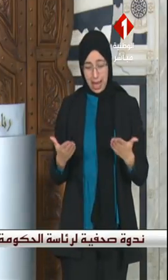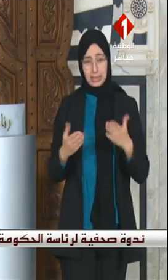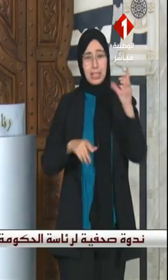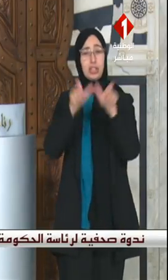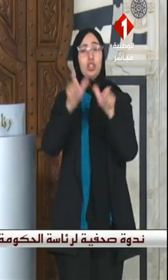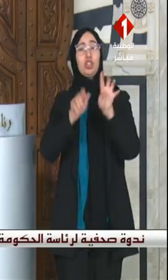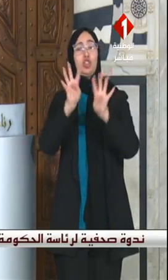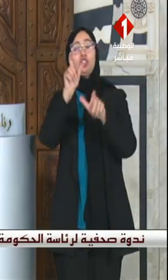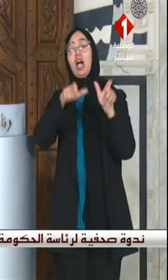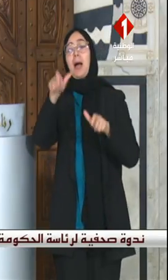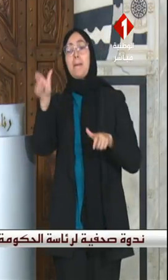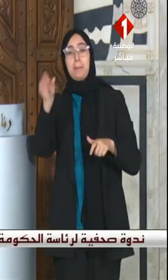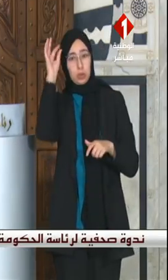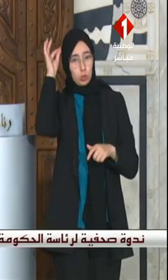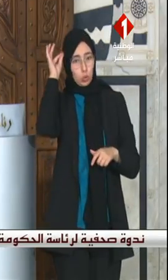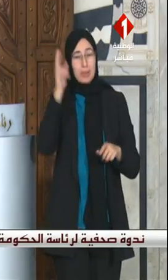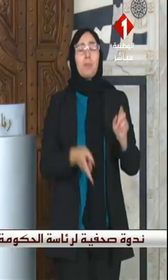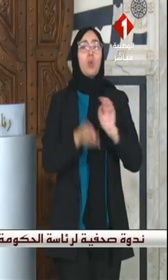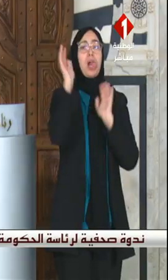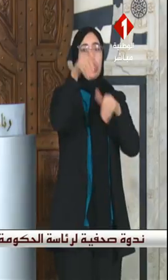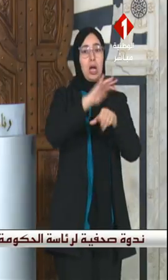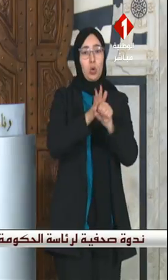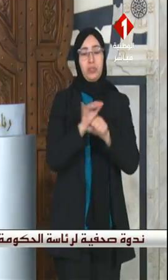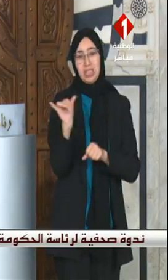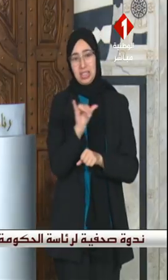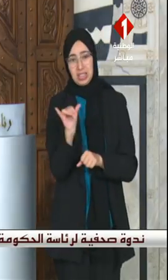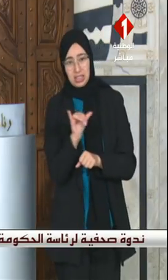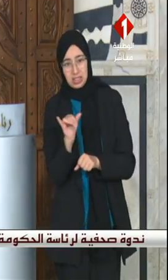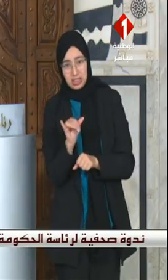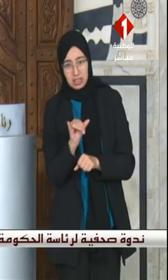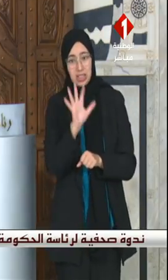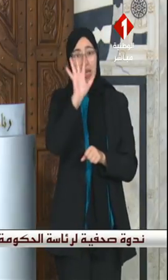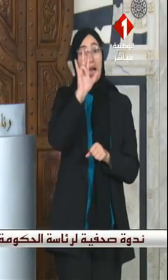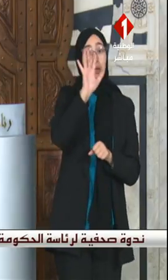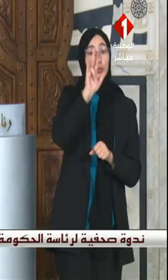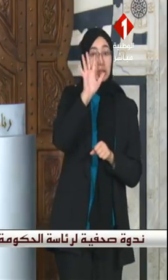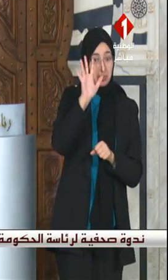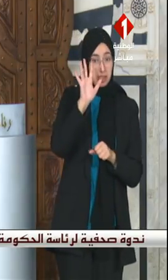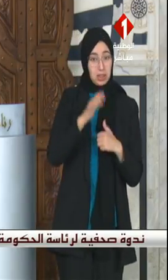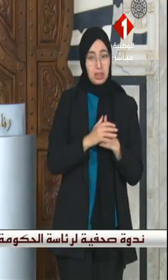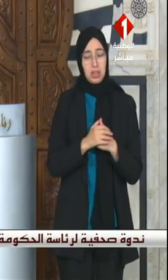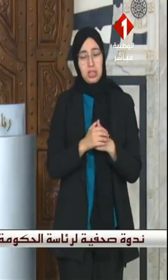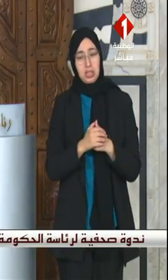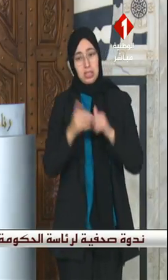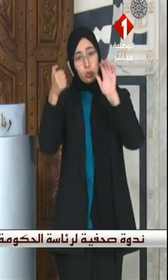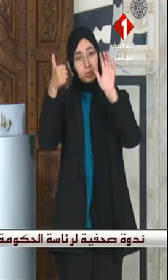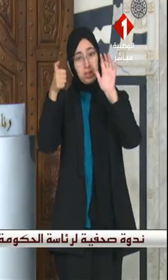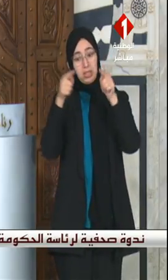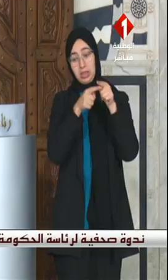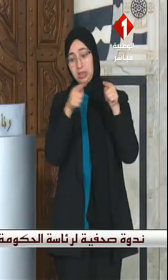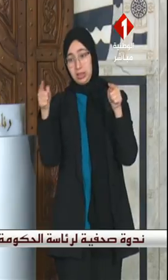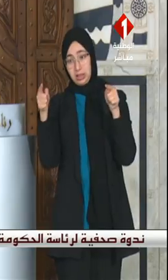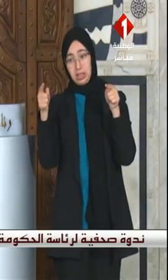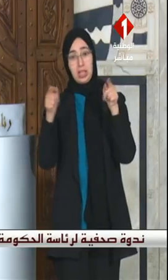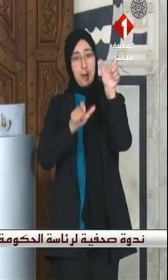هي لا بلو توشي اللي هي ما بين 35 و 60 سنة اللي هما